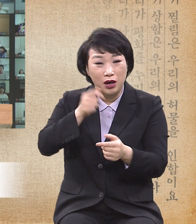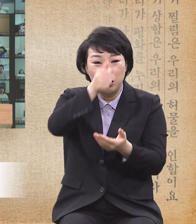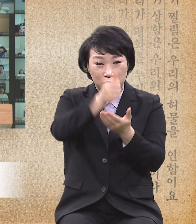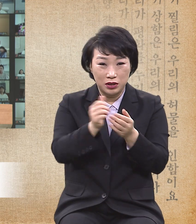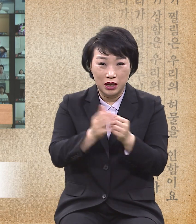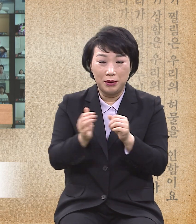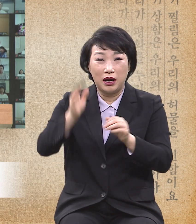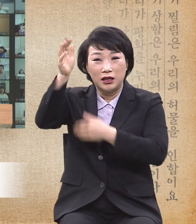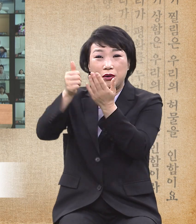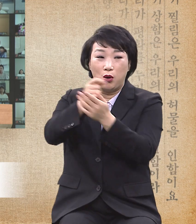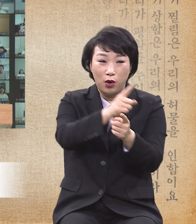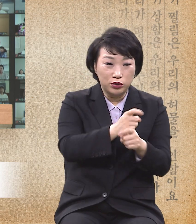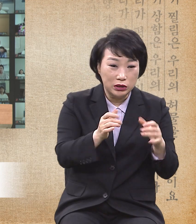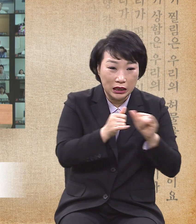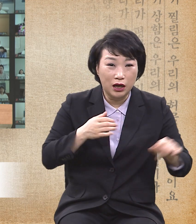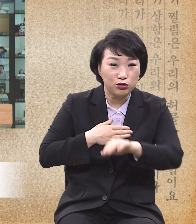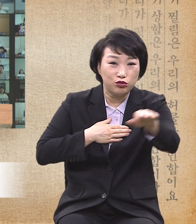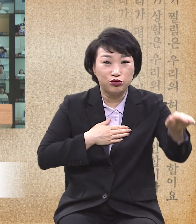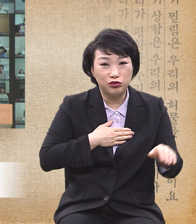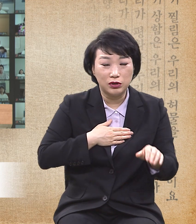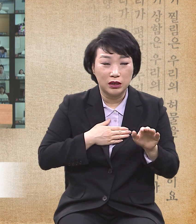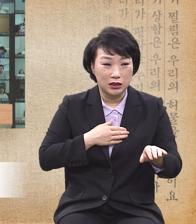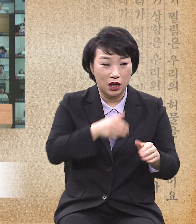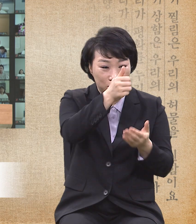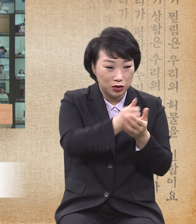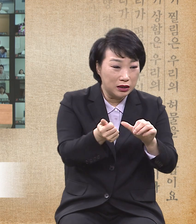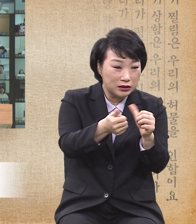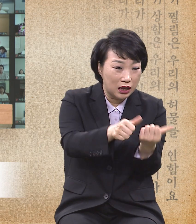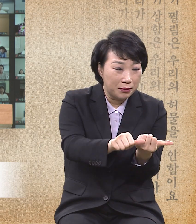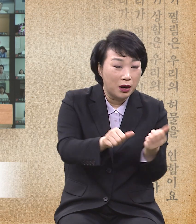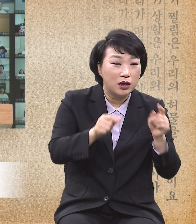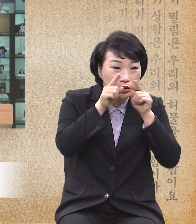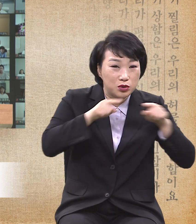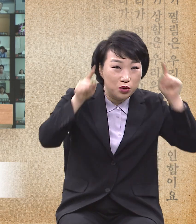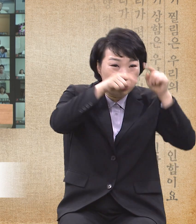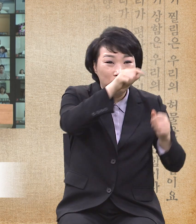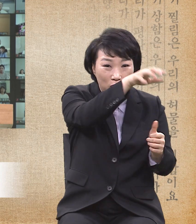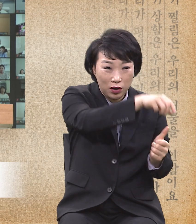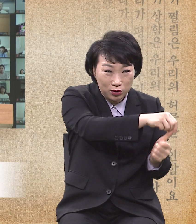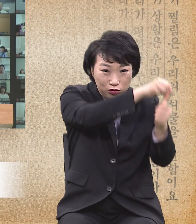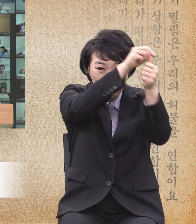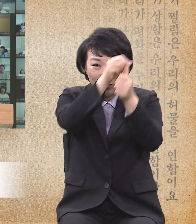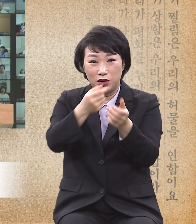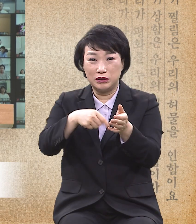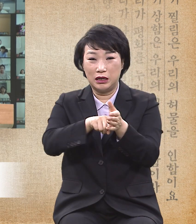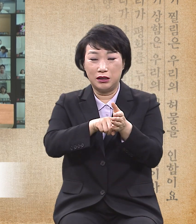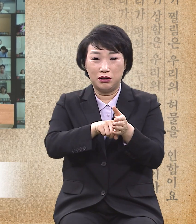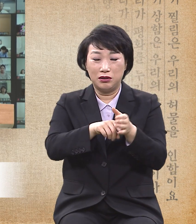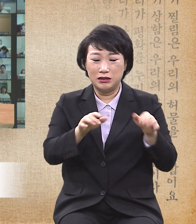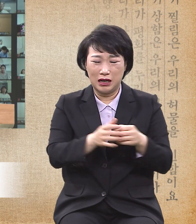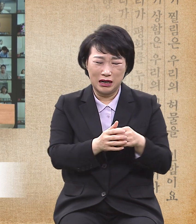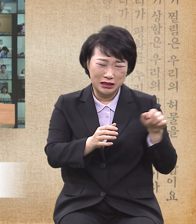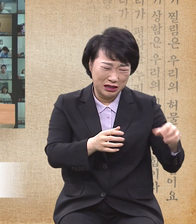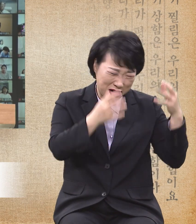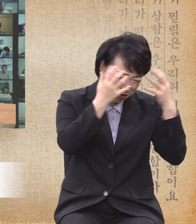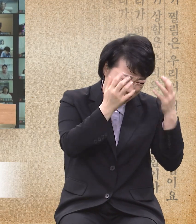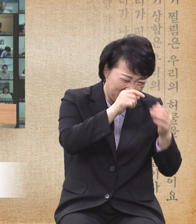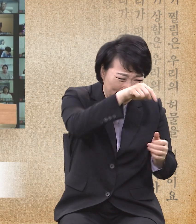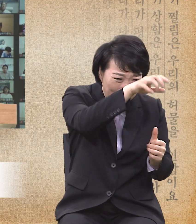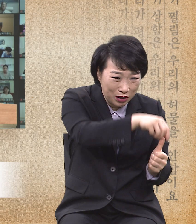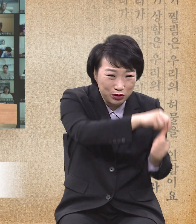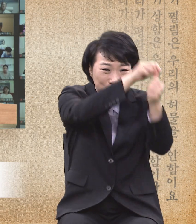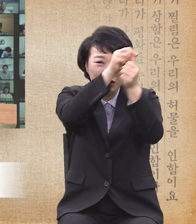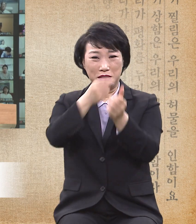인해서 하나님과 원수된 인류를 죄와 사망과 지옥에서 그 처절한 고통에서